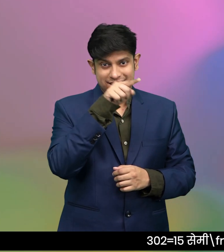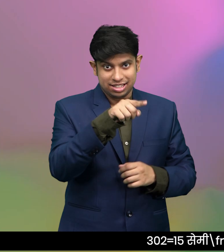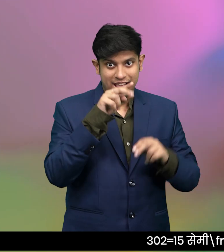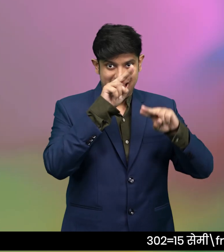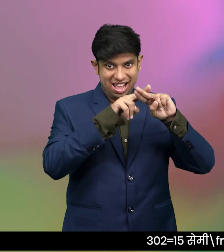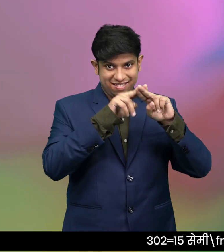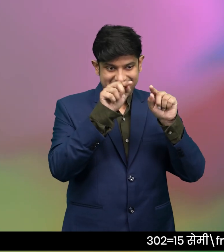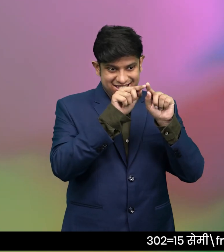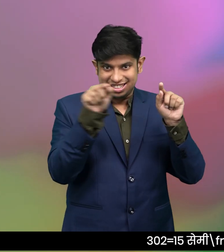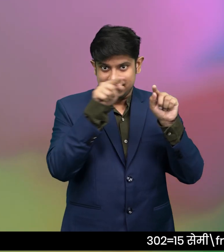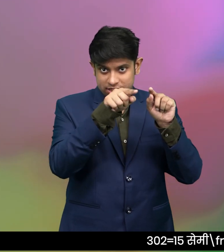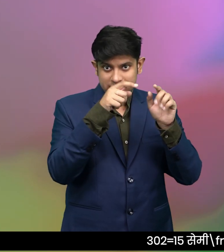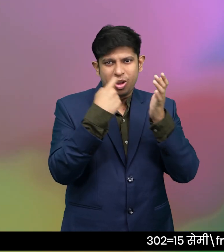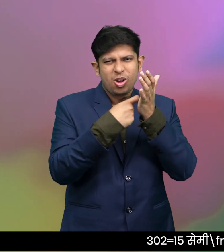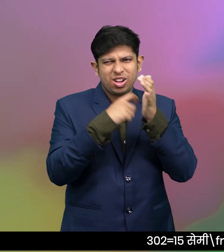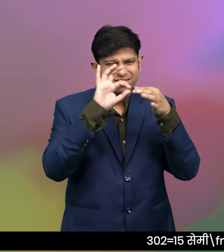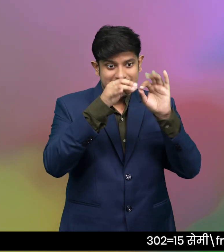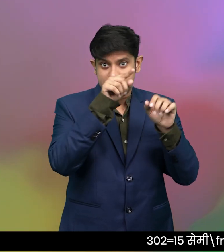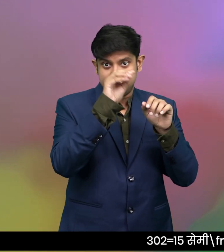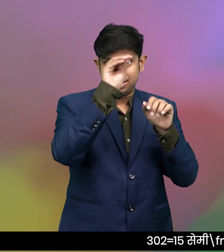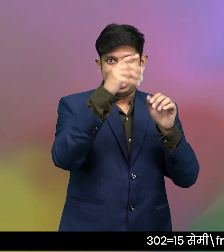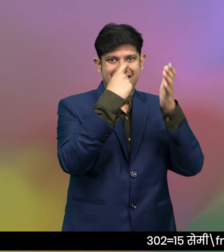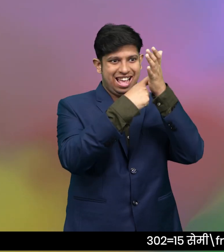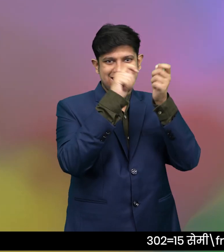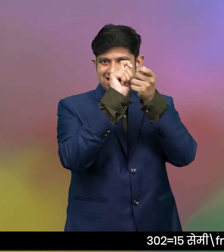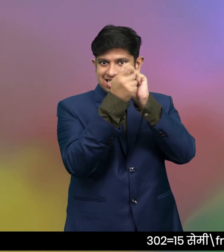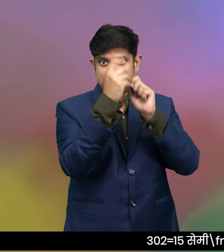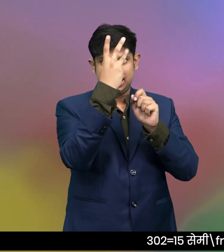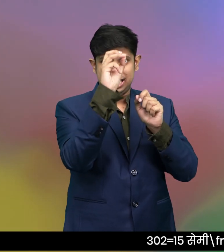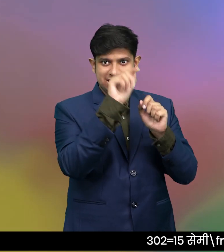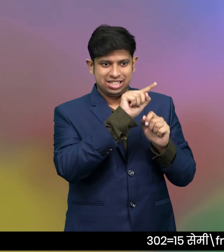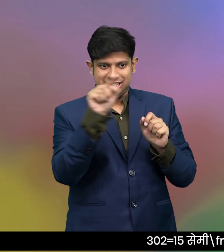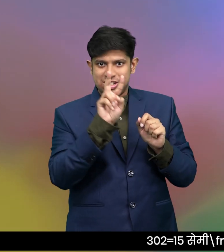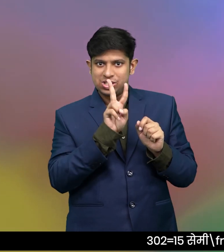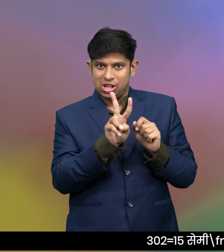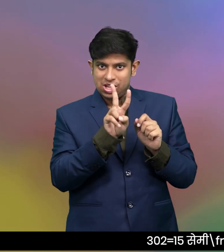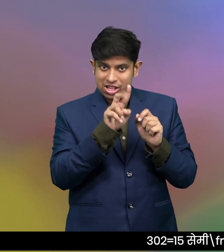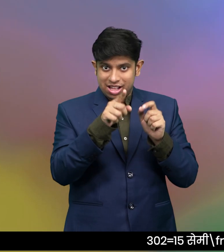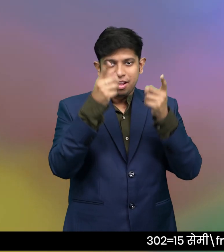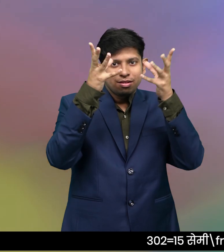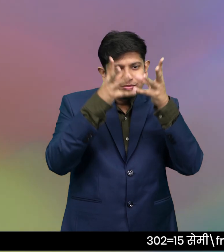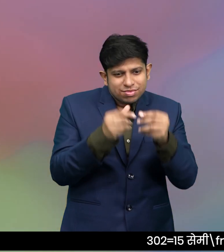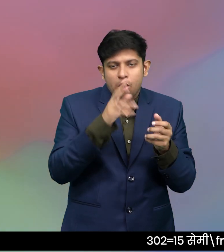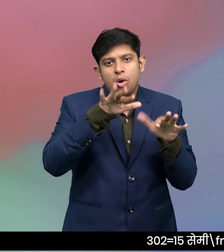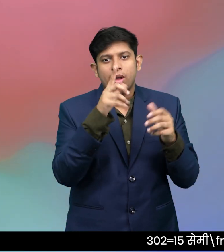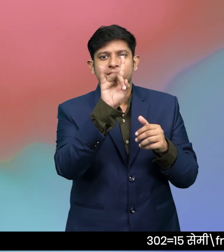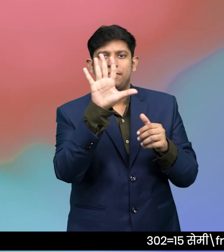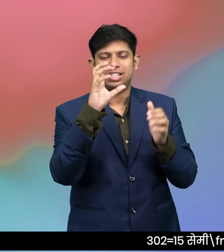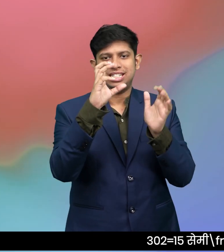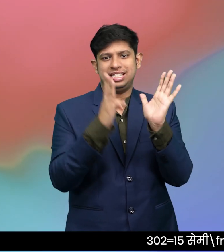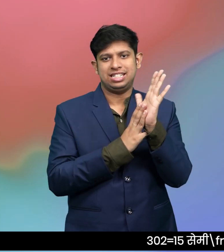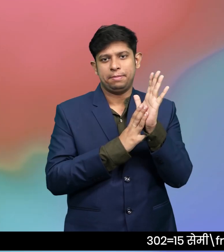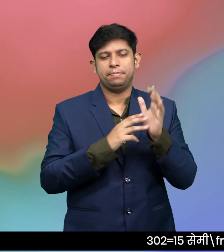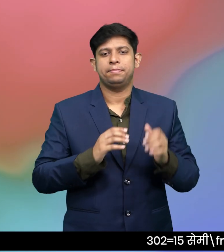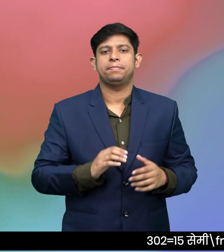Then बरोबर इज its इक्वल टू focal length will be 302 is equal बरोबर 30 by 15 2 सेमी स्लॅश centimeter फ्रॅक or कंसात 30 15 कंसात centimeter. 2